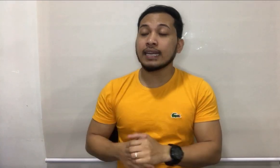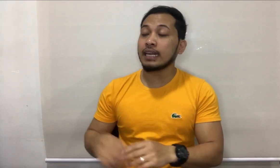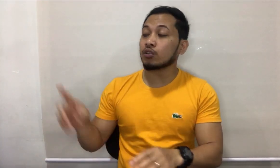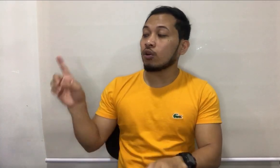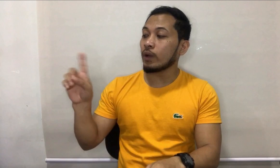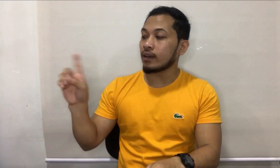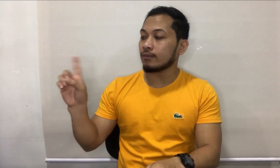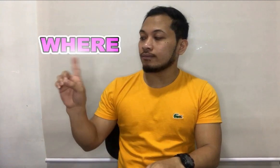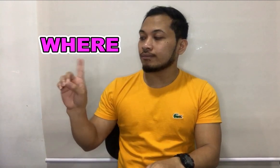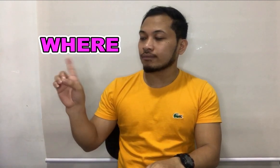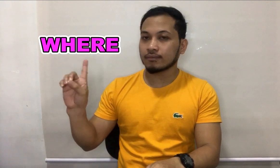nagsasign na ganito ang where.